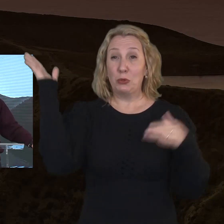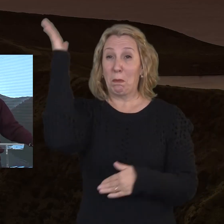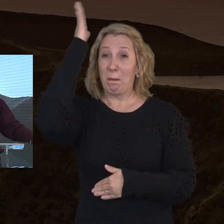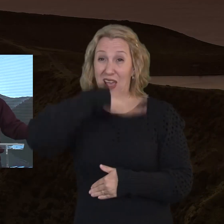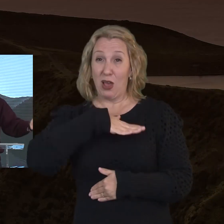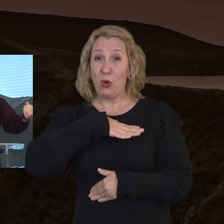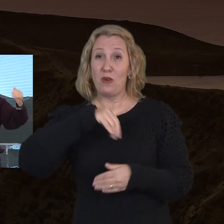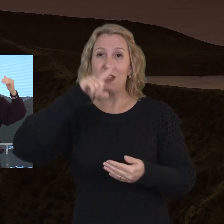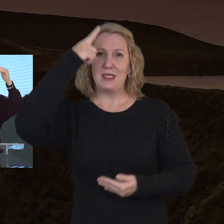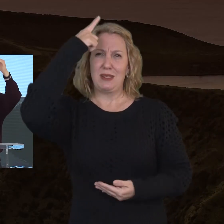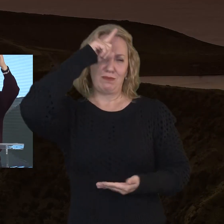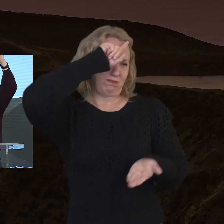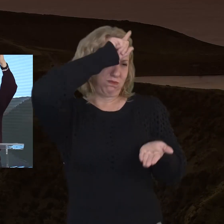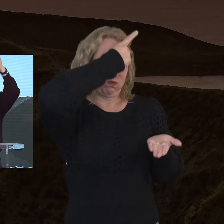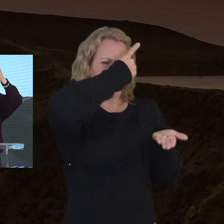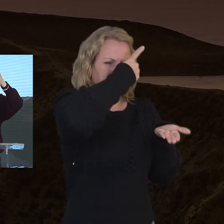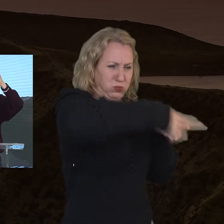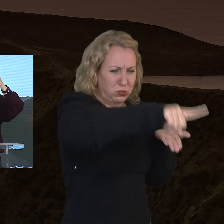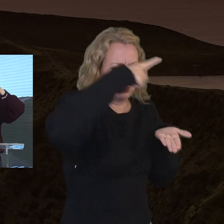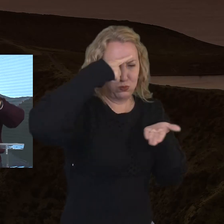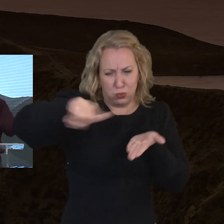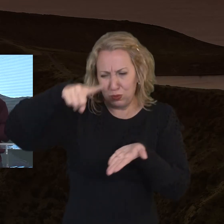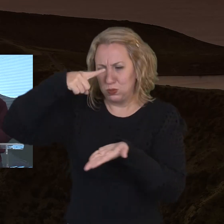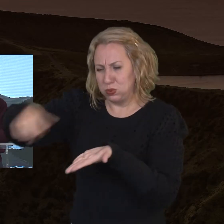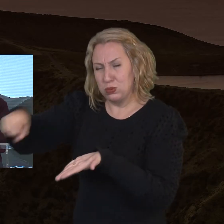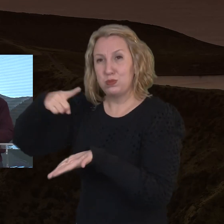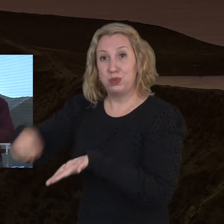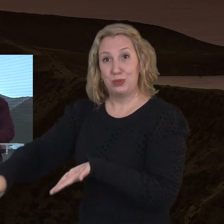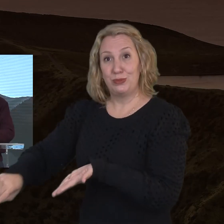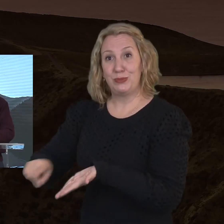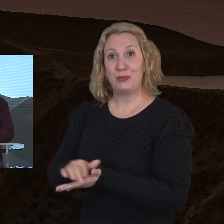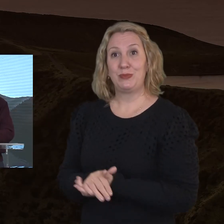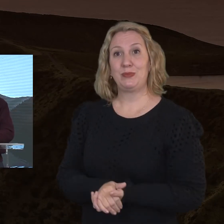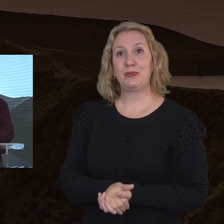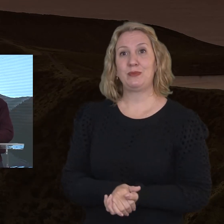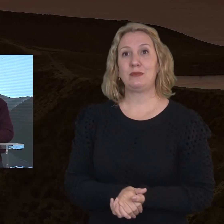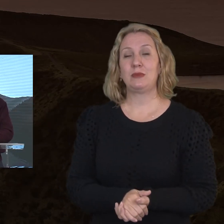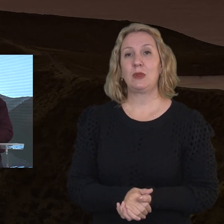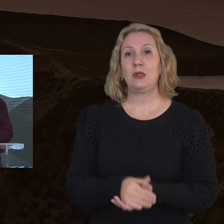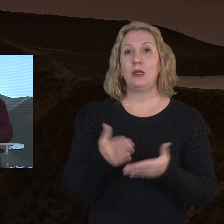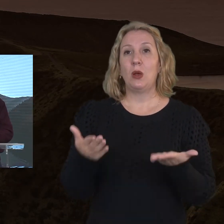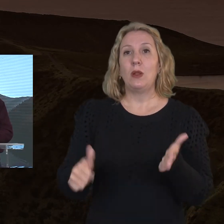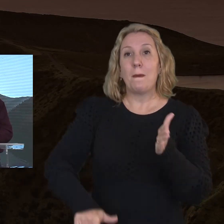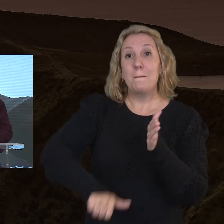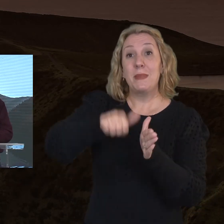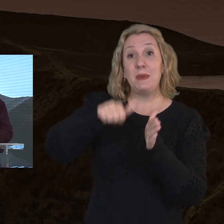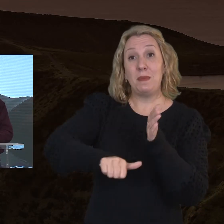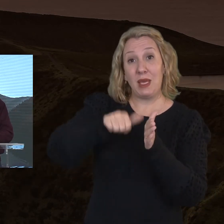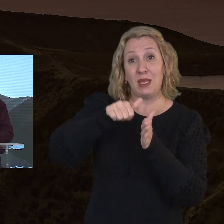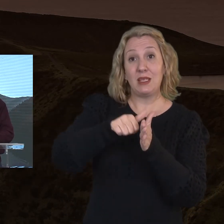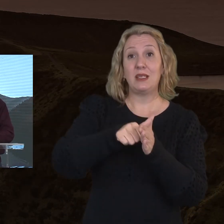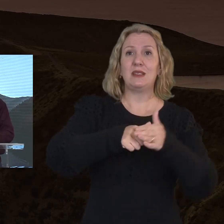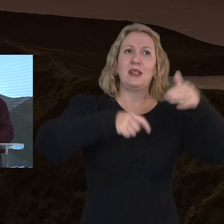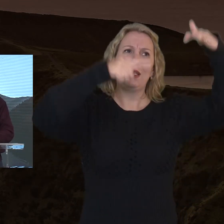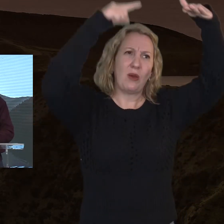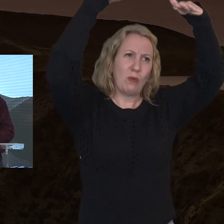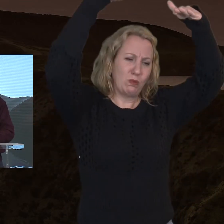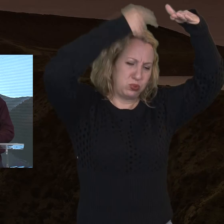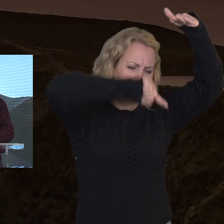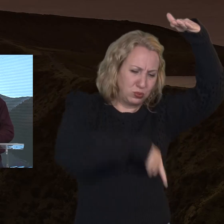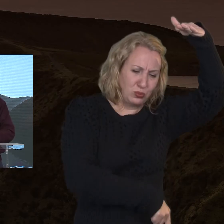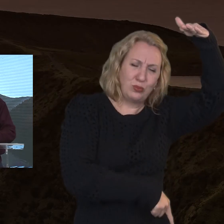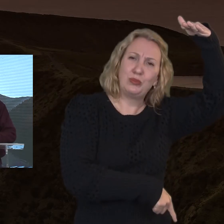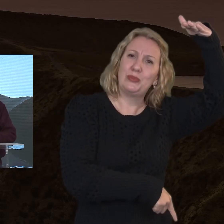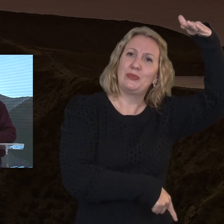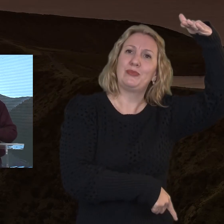que envolve a terra então foi uma queda em dois passos na primeira execução deus expulsou satanás seus anjos do